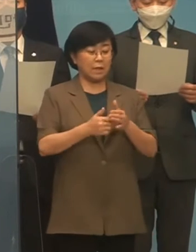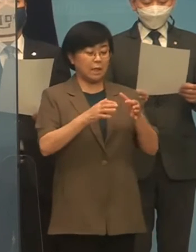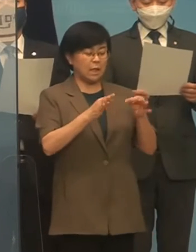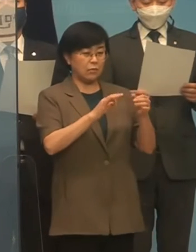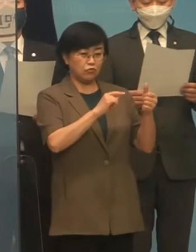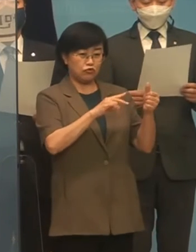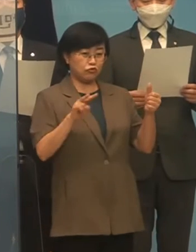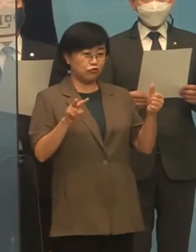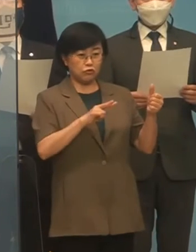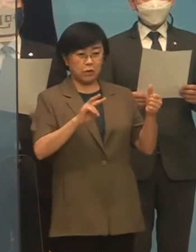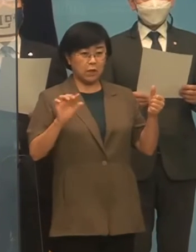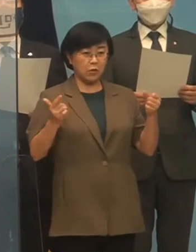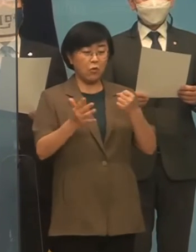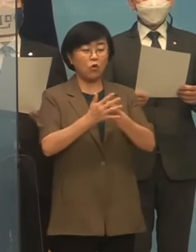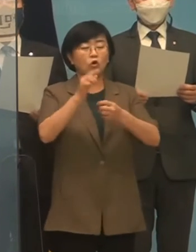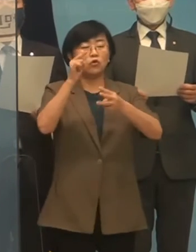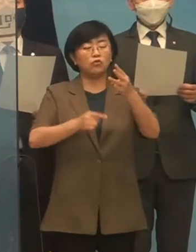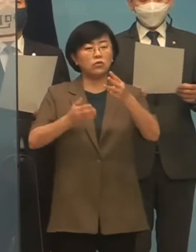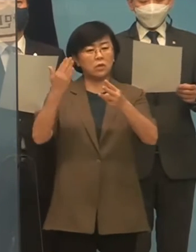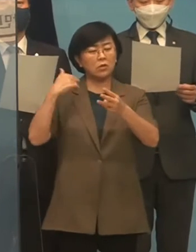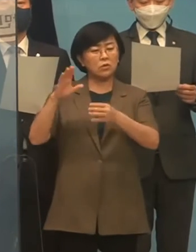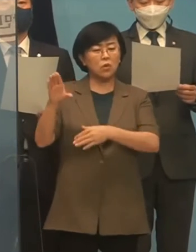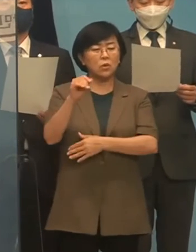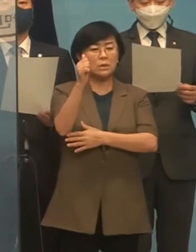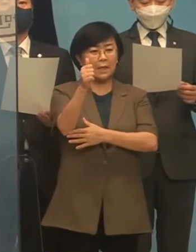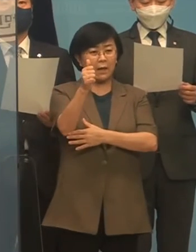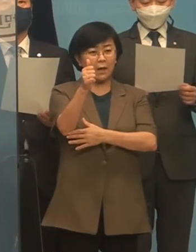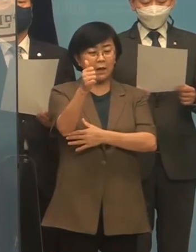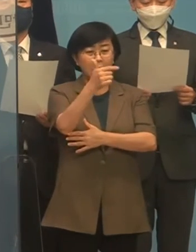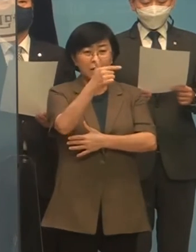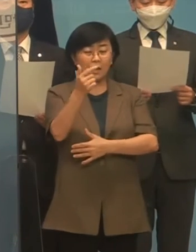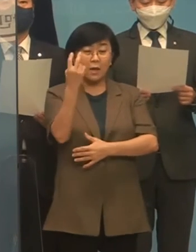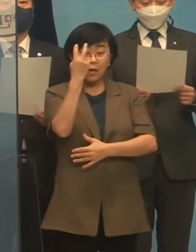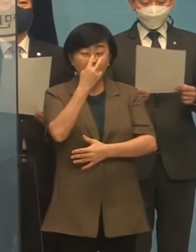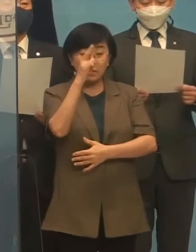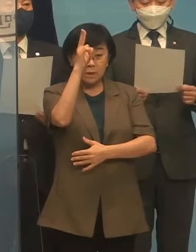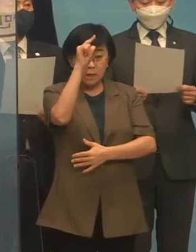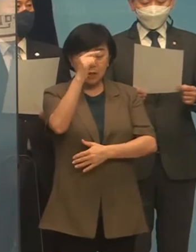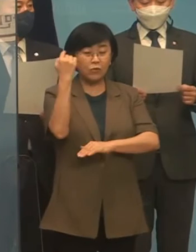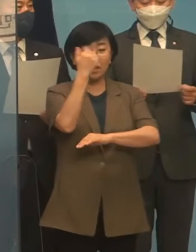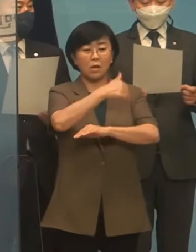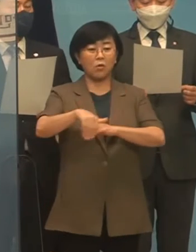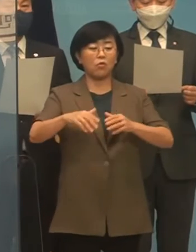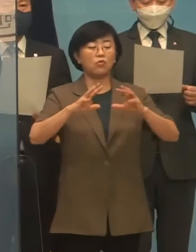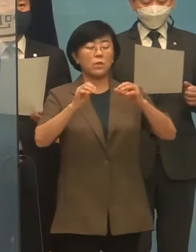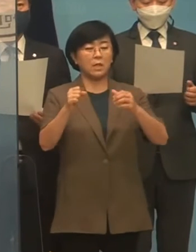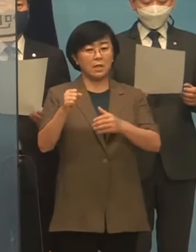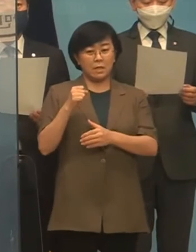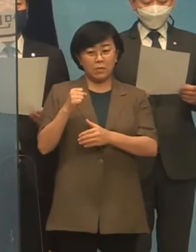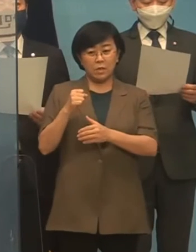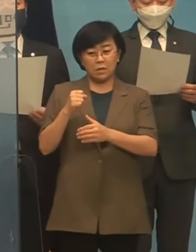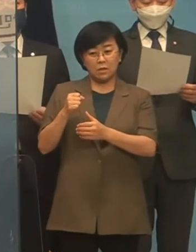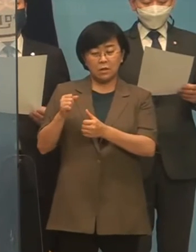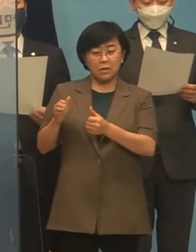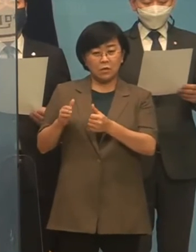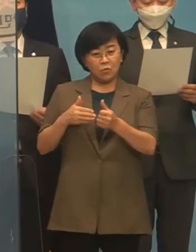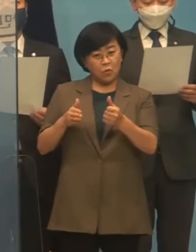일이 아니라 윤석열 전 총장 당시 대검이 계획하고 국민의힘을 배후로